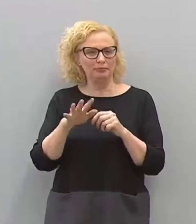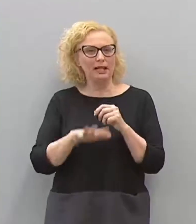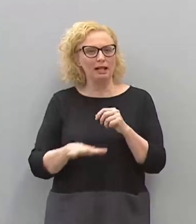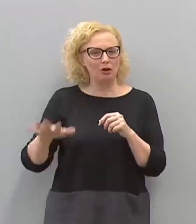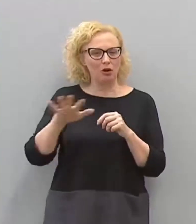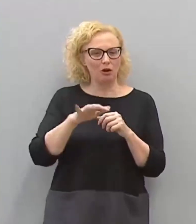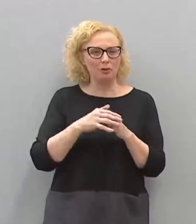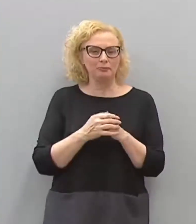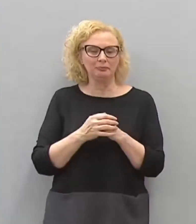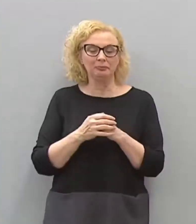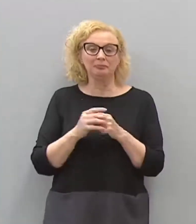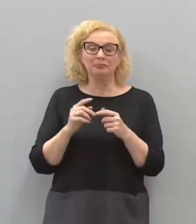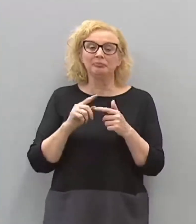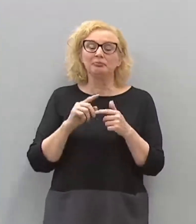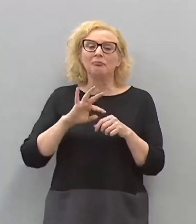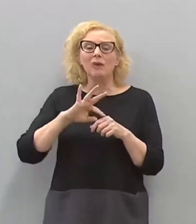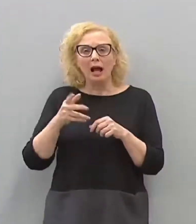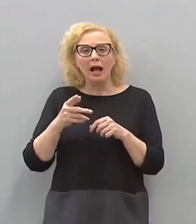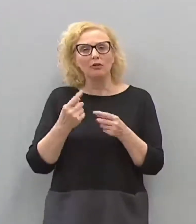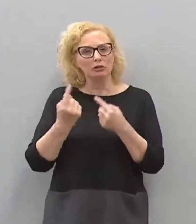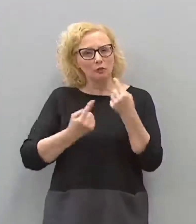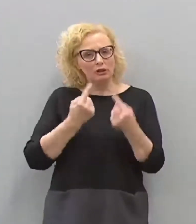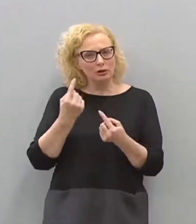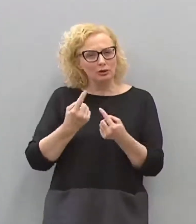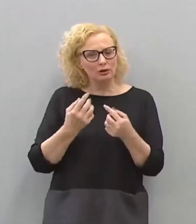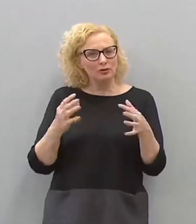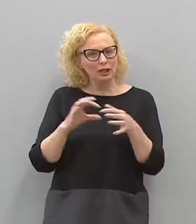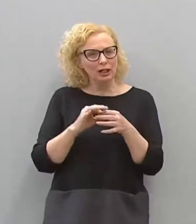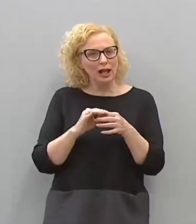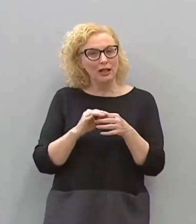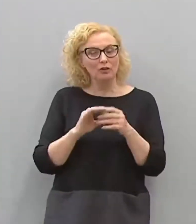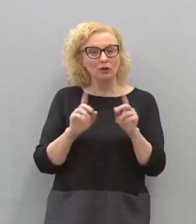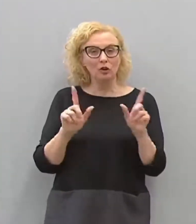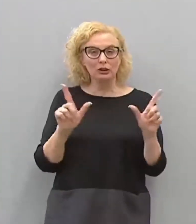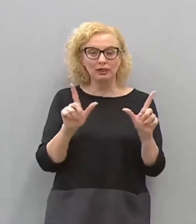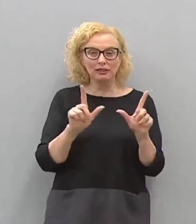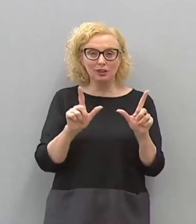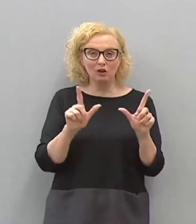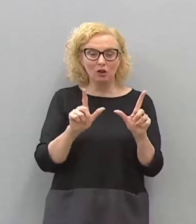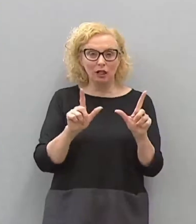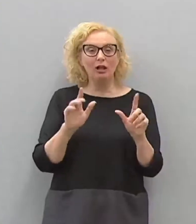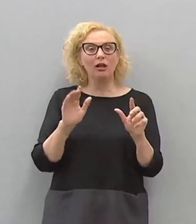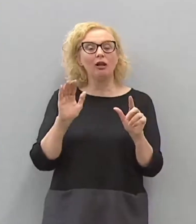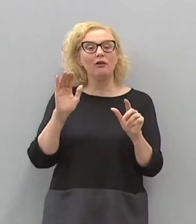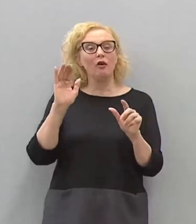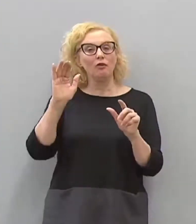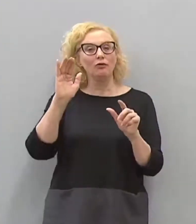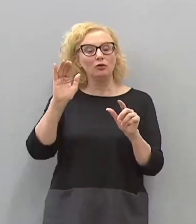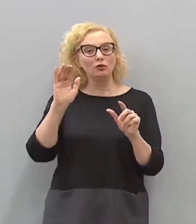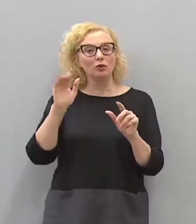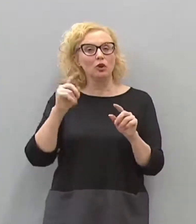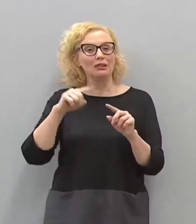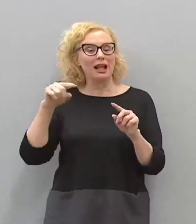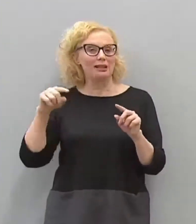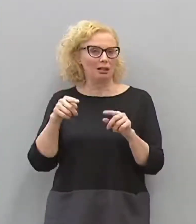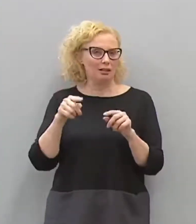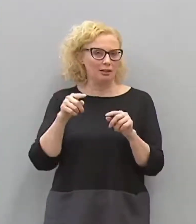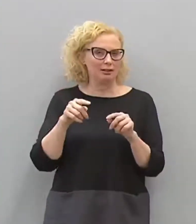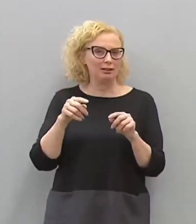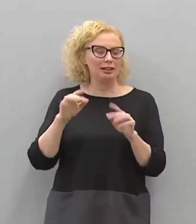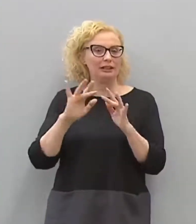questioni legate al passaggio della la televisione al futuro standard digitale terrestre